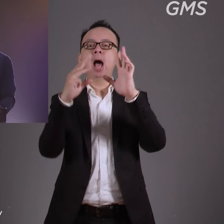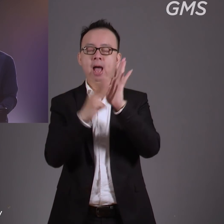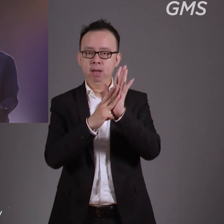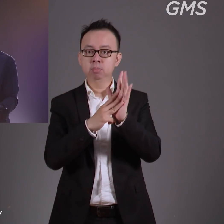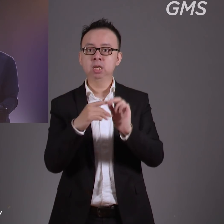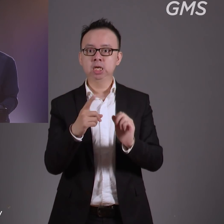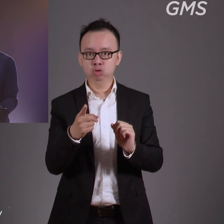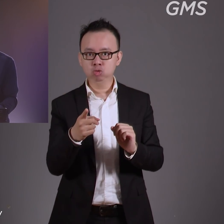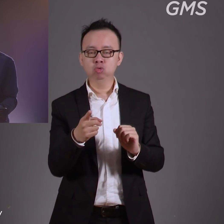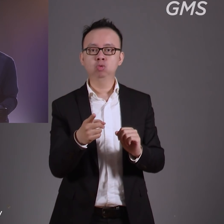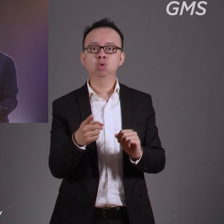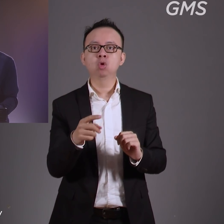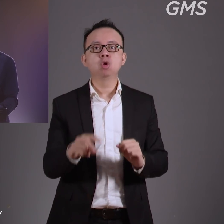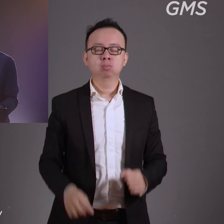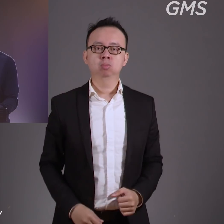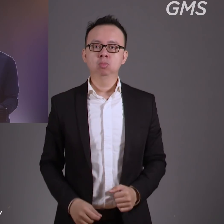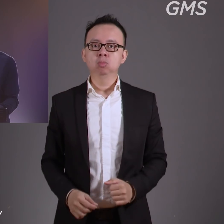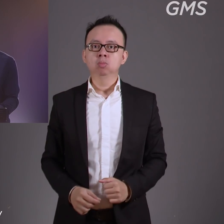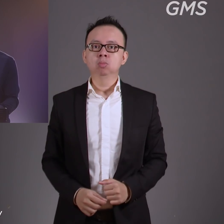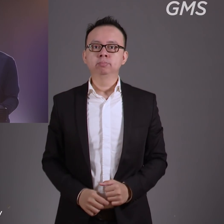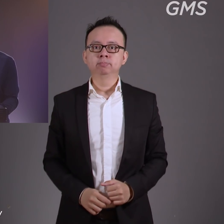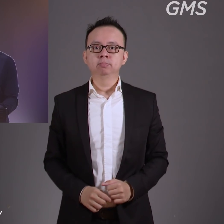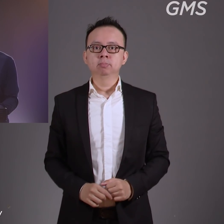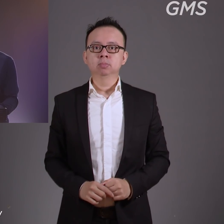diyakini sebagai cikal bakal daripada